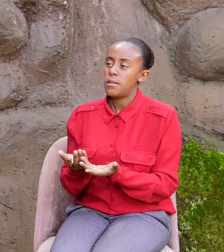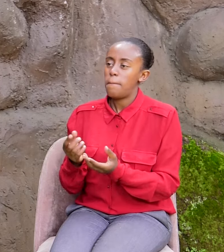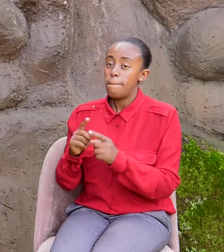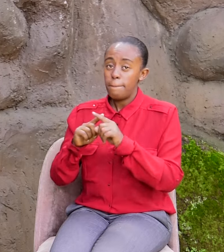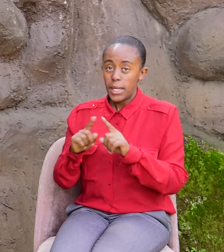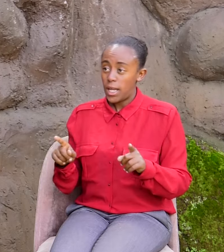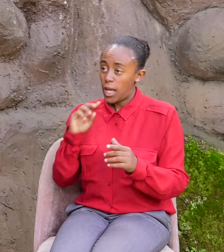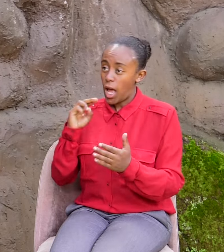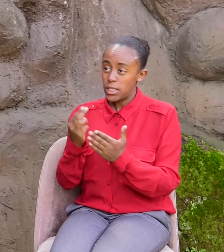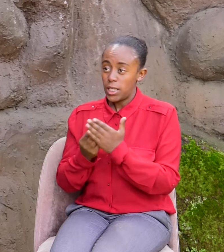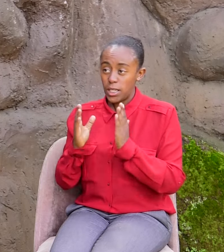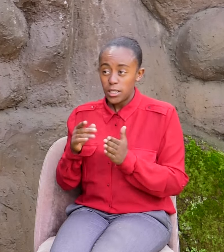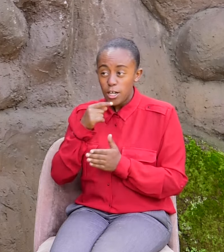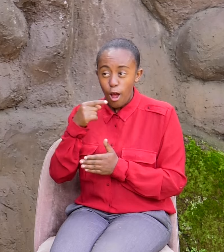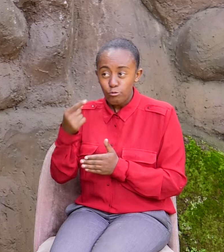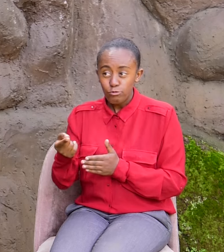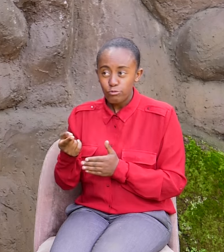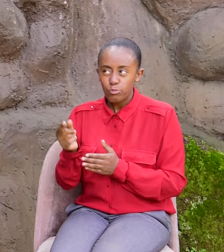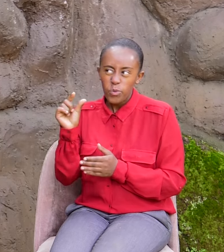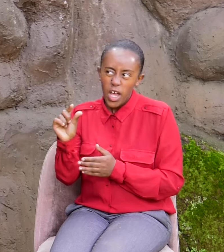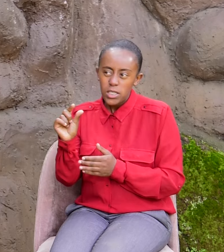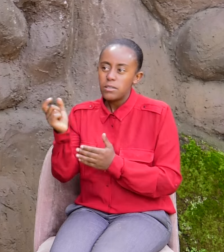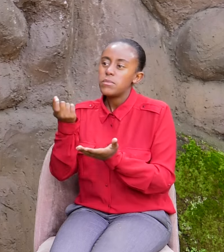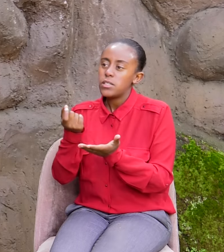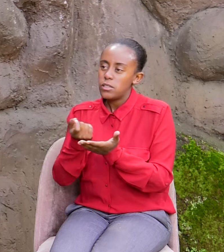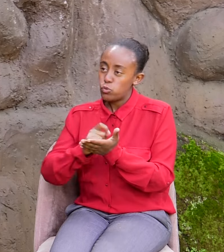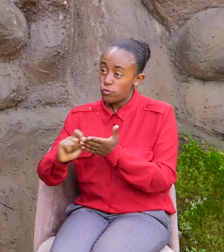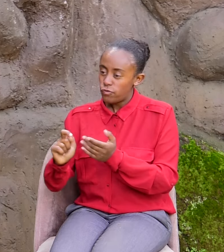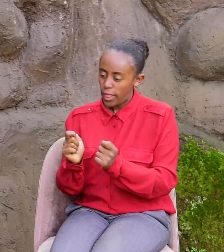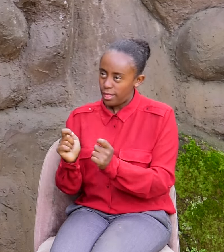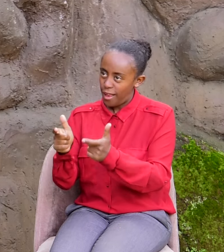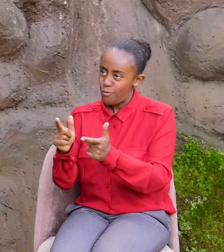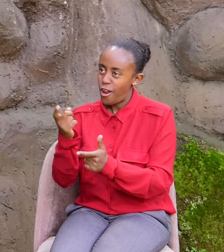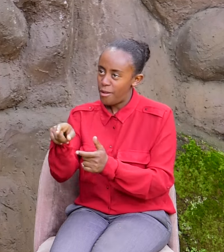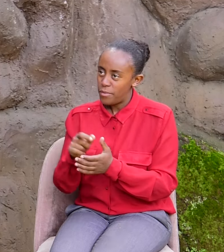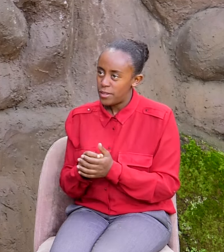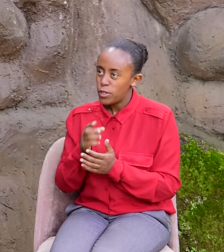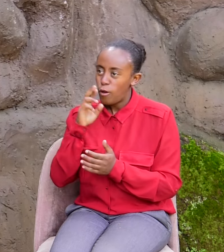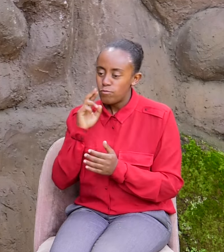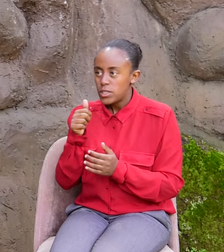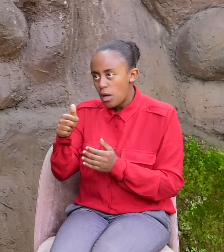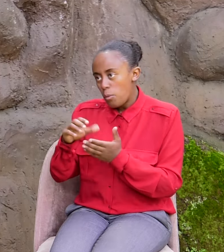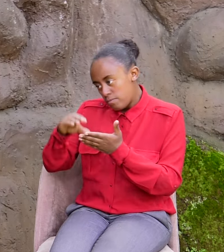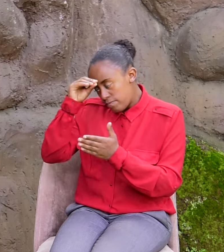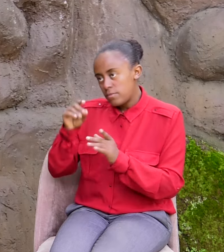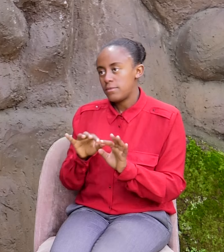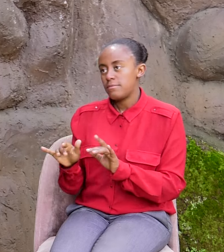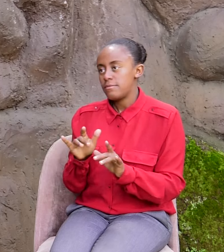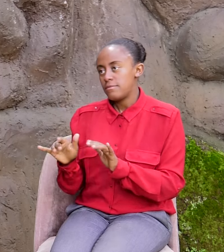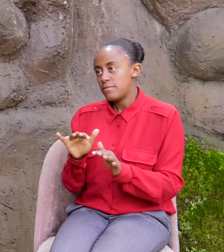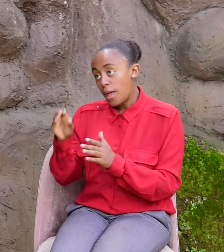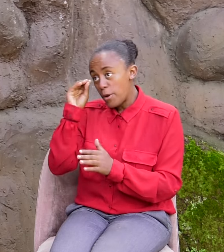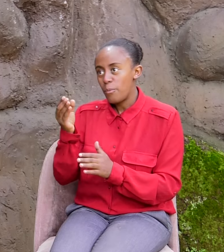በተለይ ጋዜጠኝነት እንዳልኩ ቢያንስ ጽሁፍ ፈጣን መሆን መቻል አለብህ። እዛው ነው ታይፒንግ ተምረህ መውጣት ያለብህ